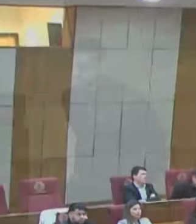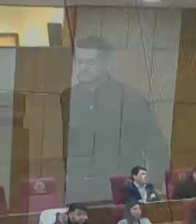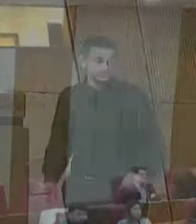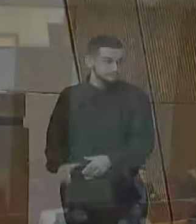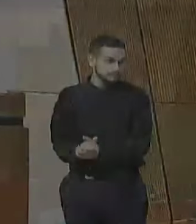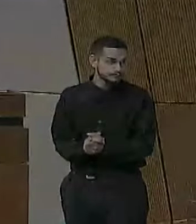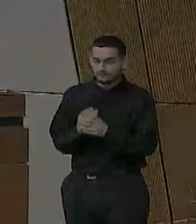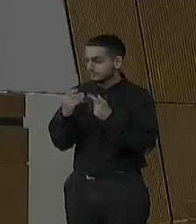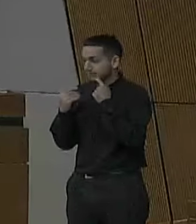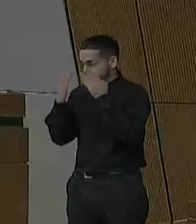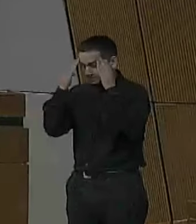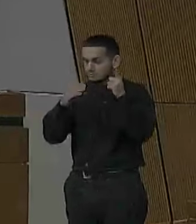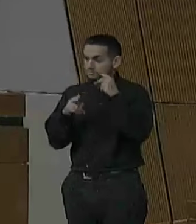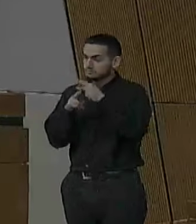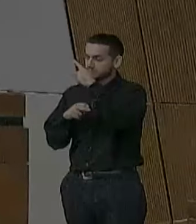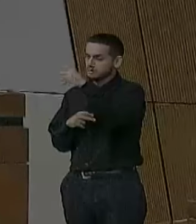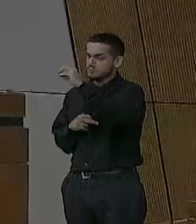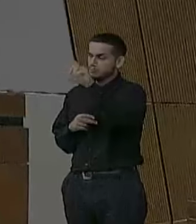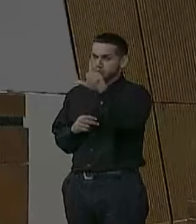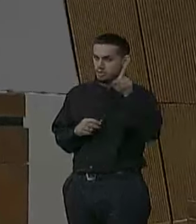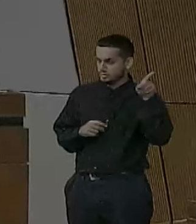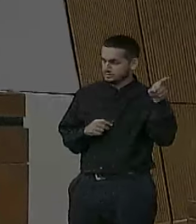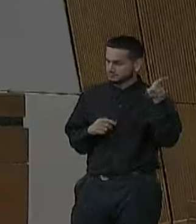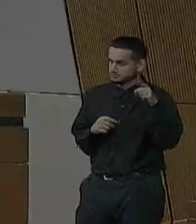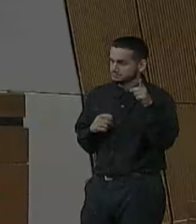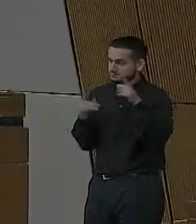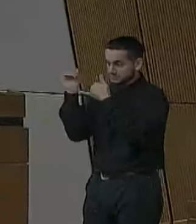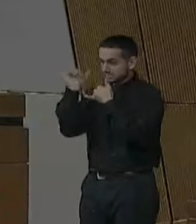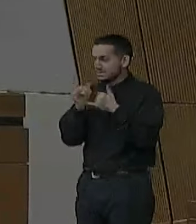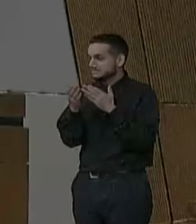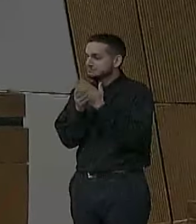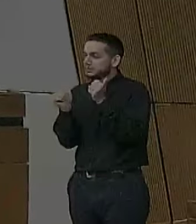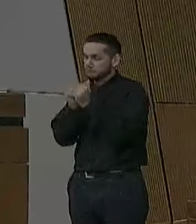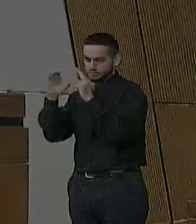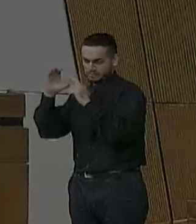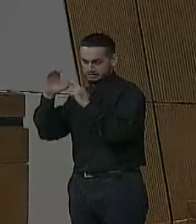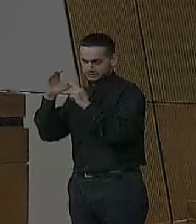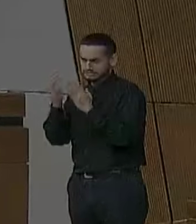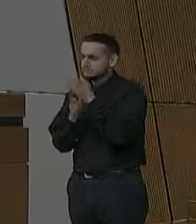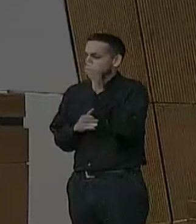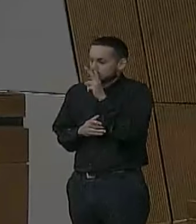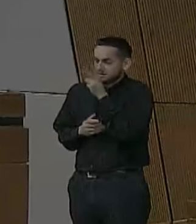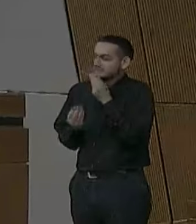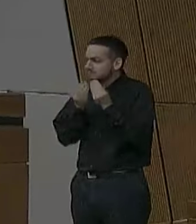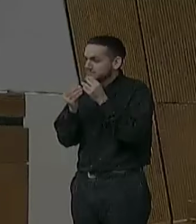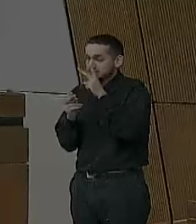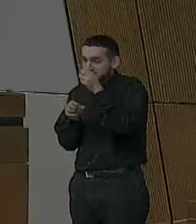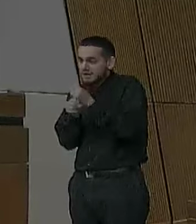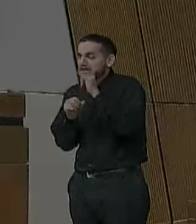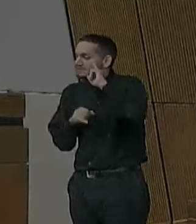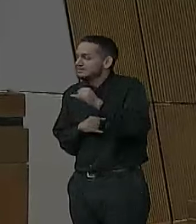Muchísimas gracias, Paul. De hecho, que siempre mencionamos desde Saraqui, ¿verdad? Casa Rica, siempre comprometido en todos los